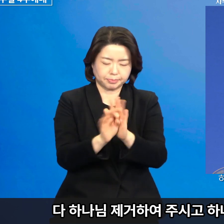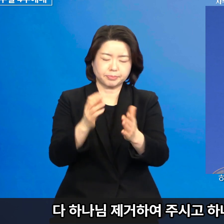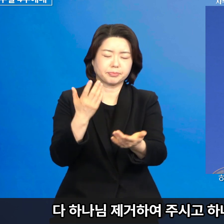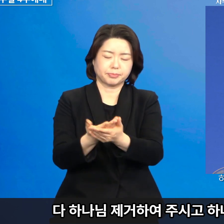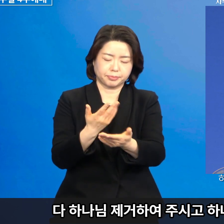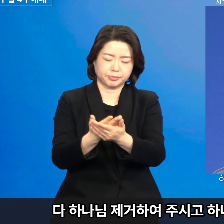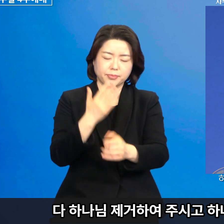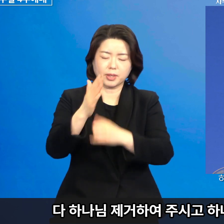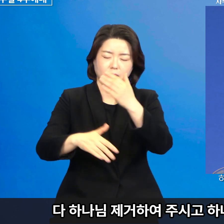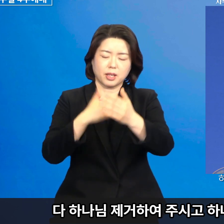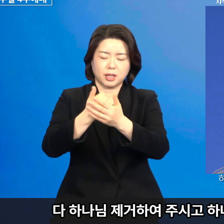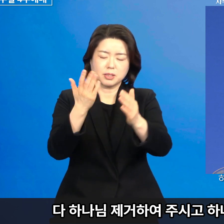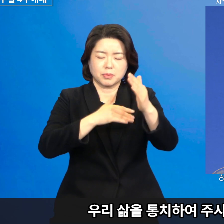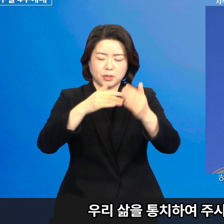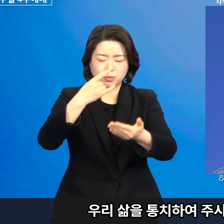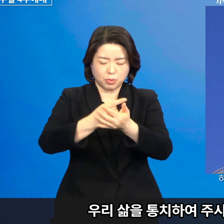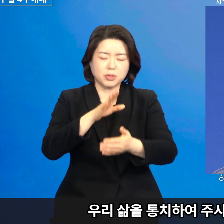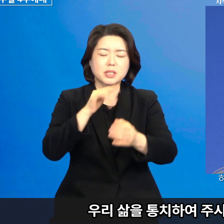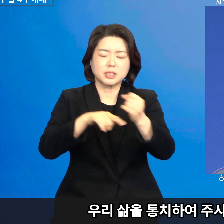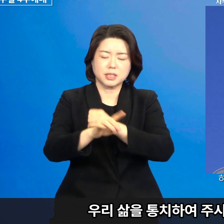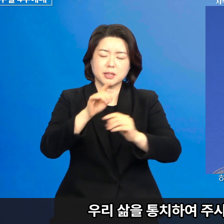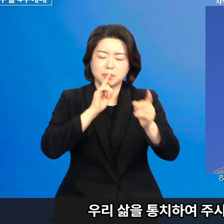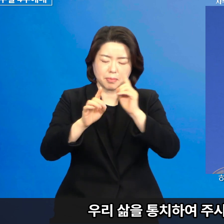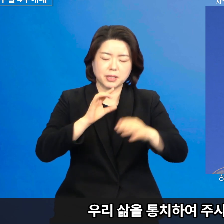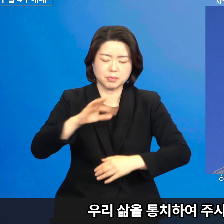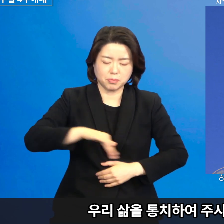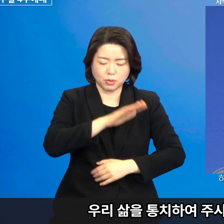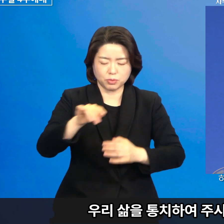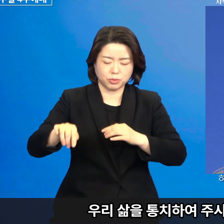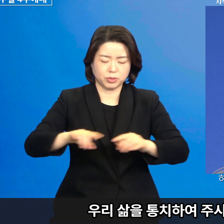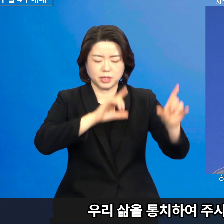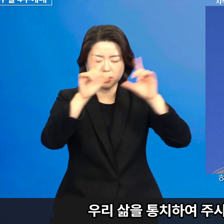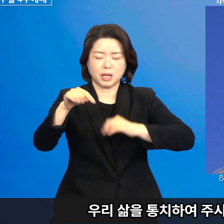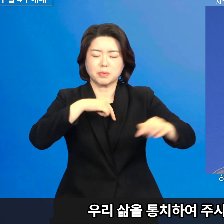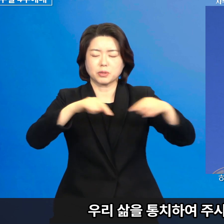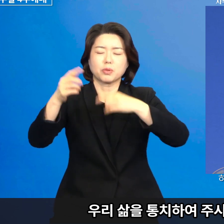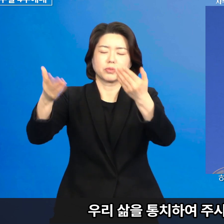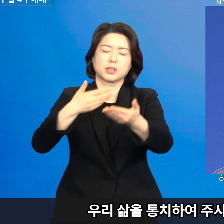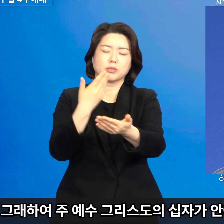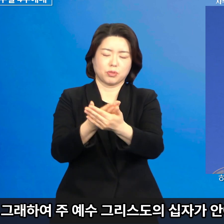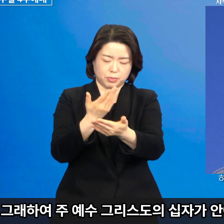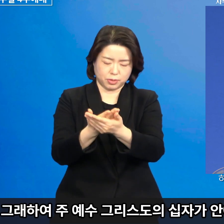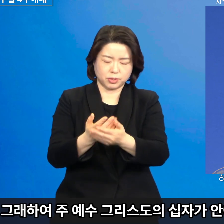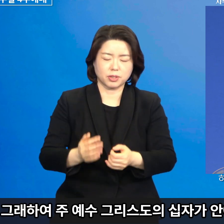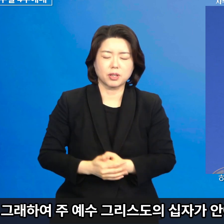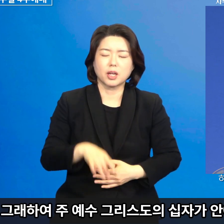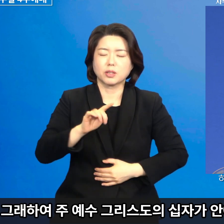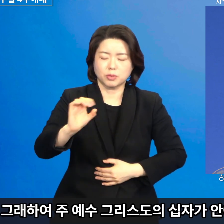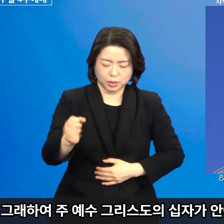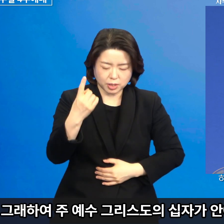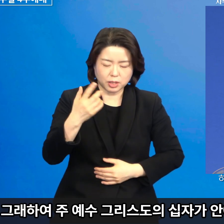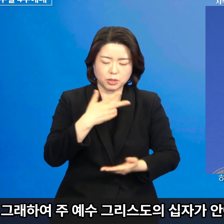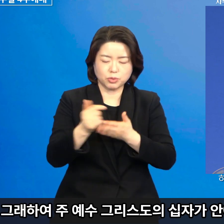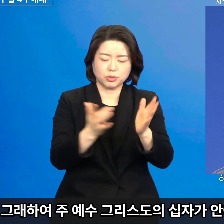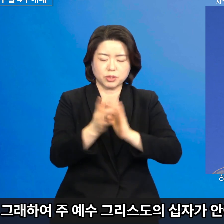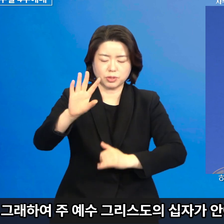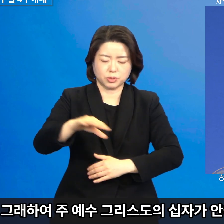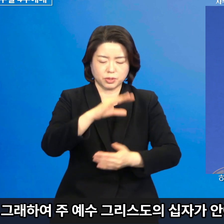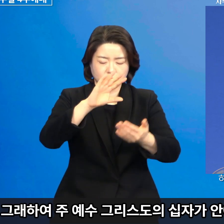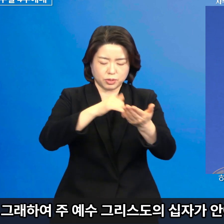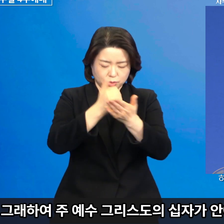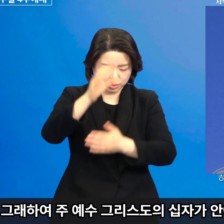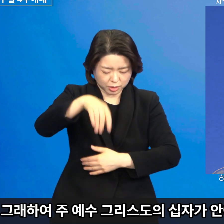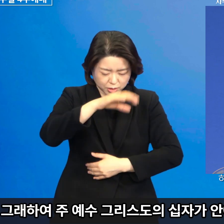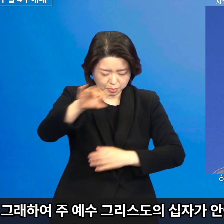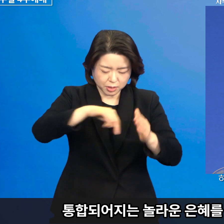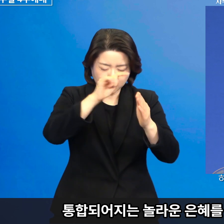하나님의 공의의 진리 말씀만이 우리 삶을 통치하여 주시고 다스려 주시옵소서. 그리하여 주 예수 그리스도의 십자가 안에 이 나라가 다시